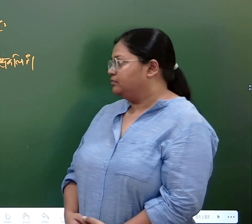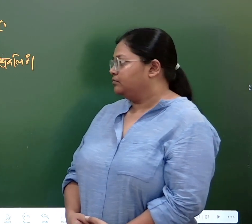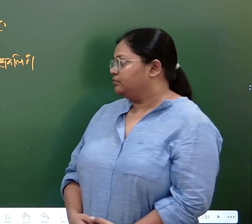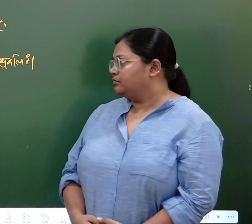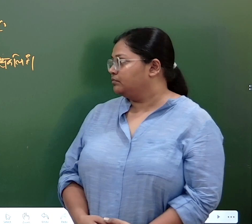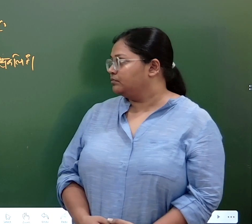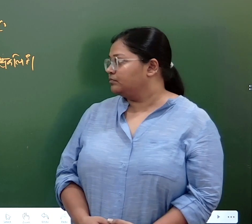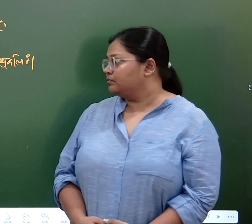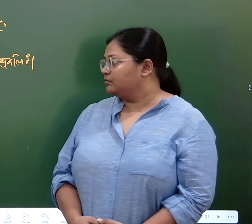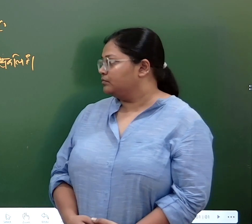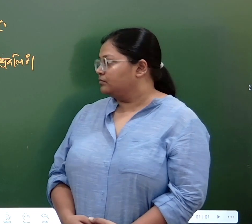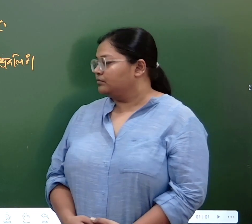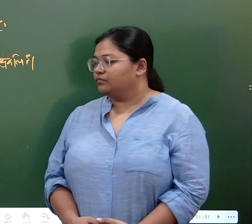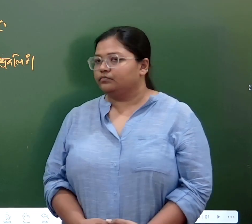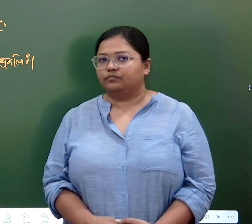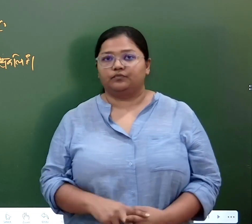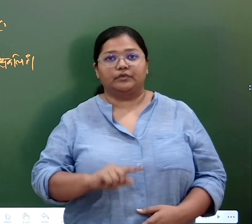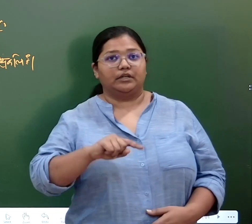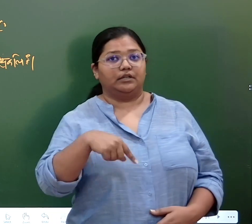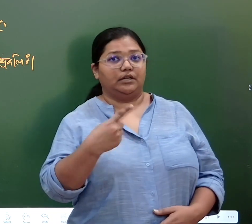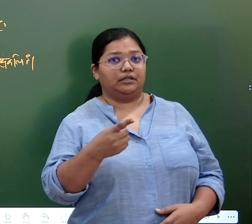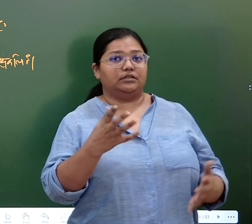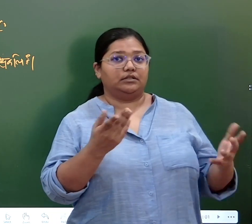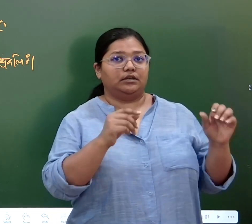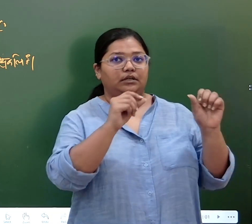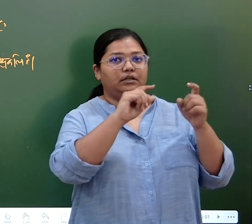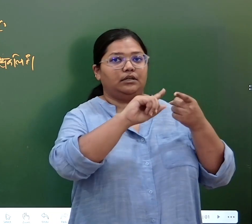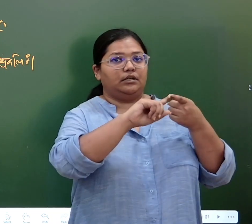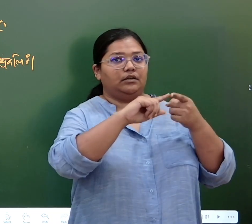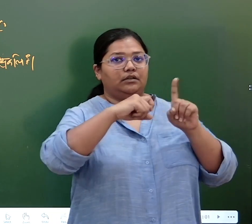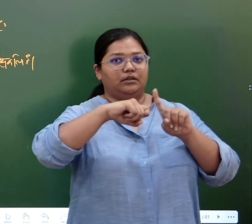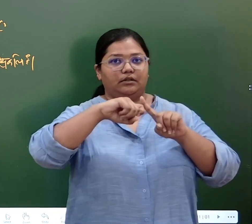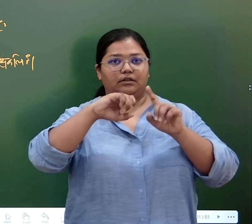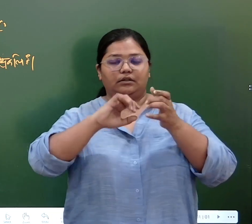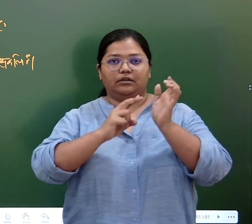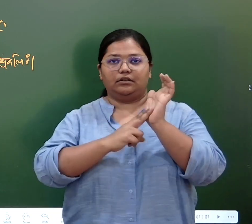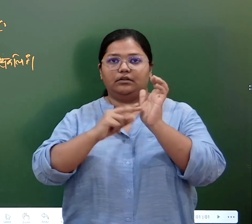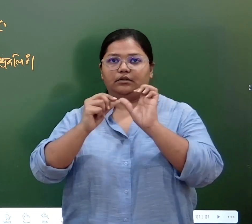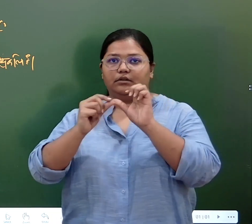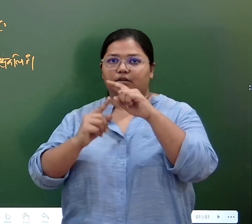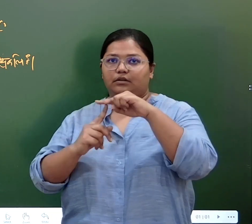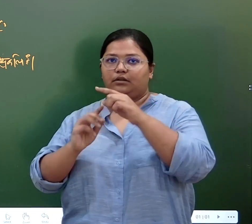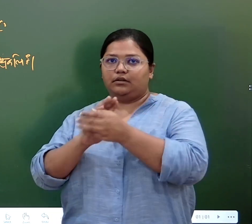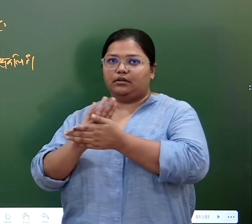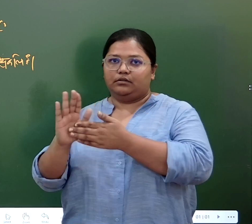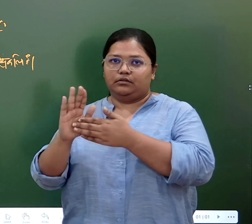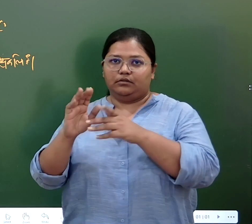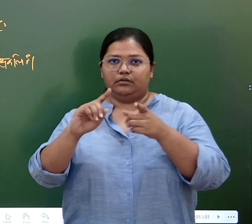एक नाथ, एक नाथ, एक नाथ,